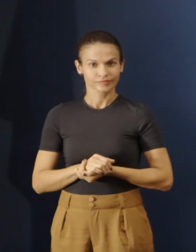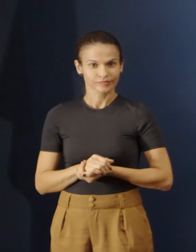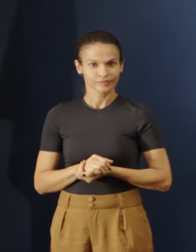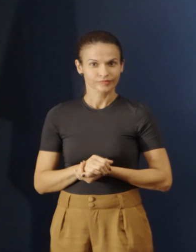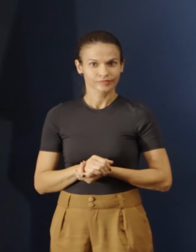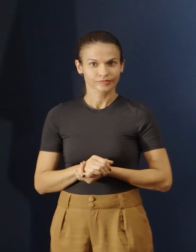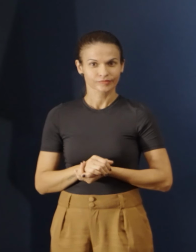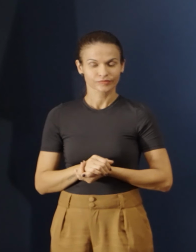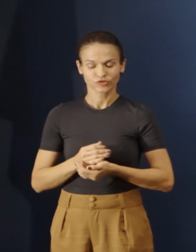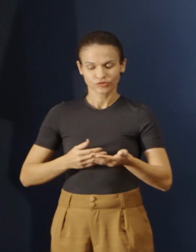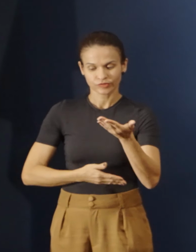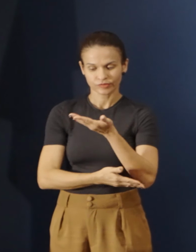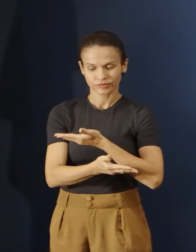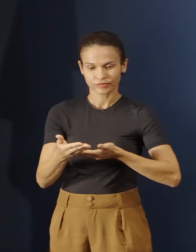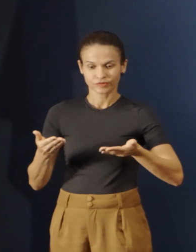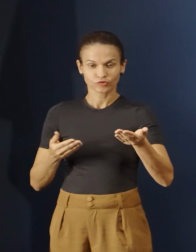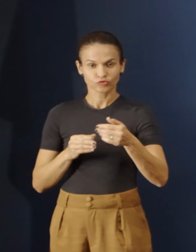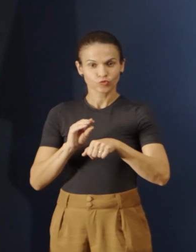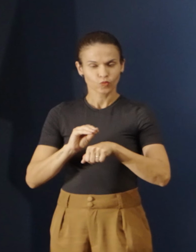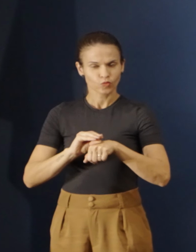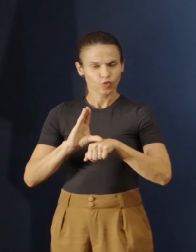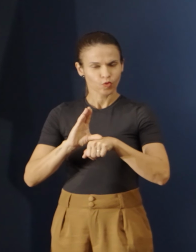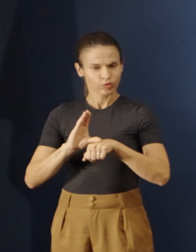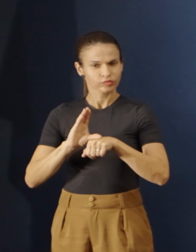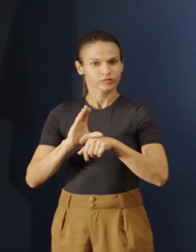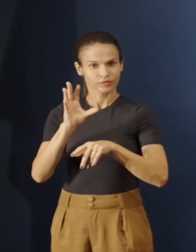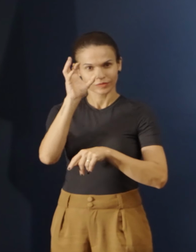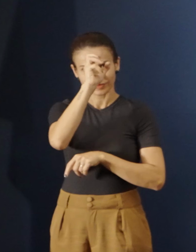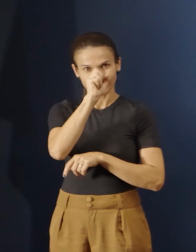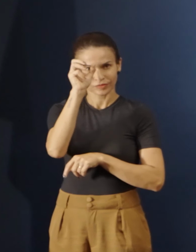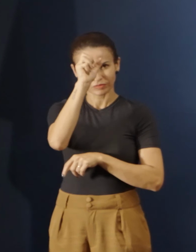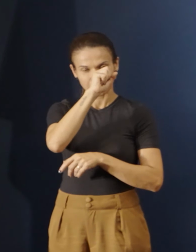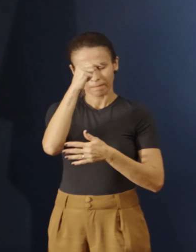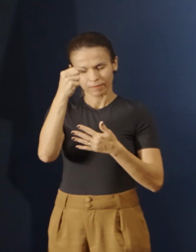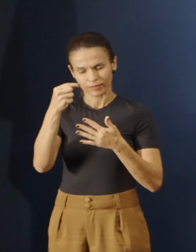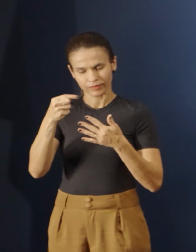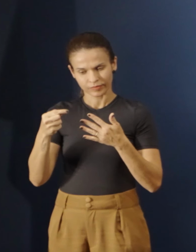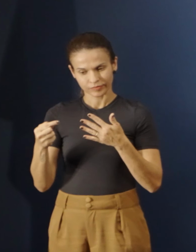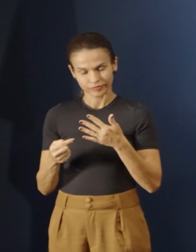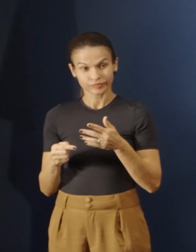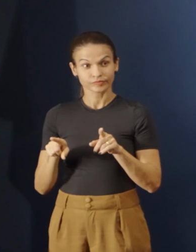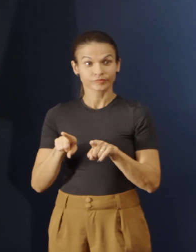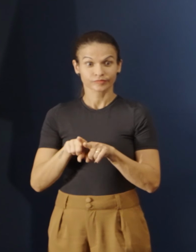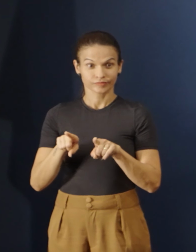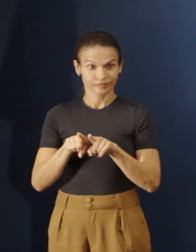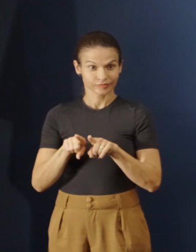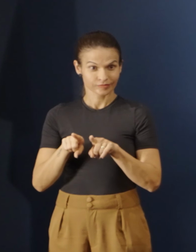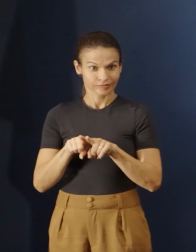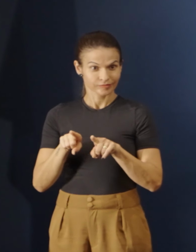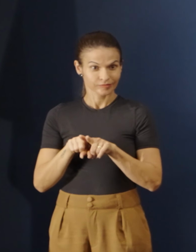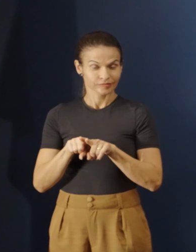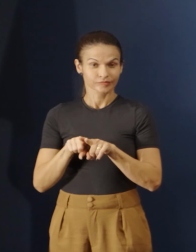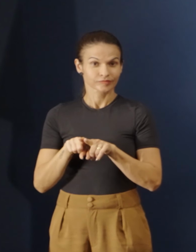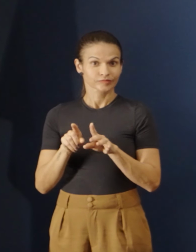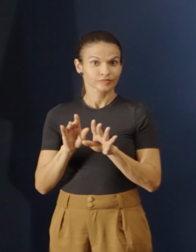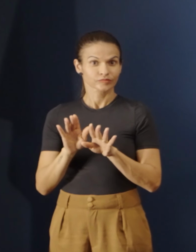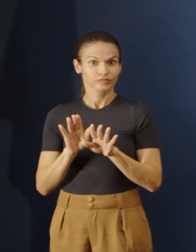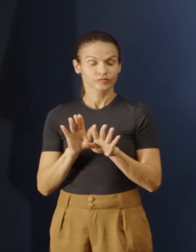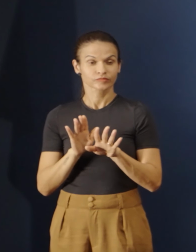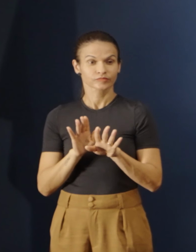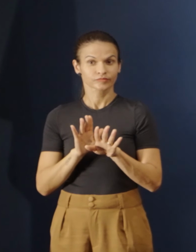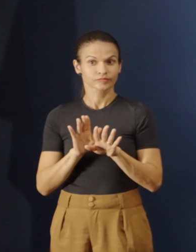de troca de conhecimento, de aprendizado, etc. Agora, também, não estou